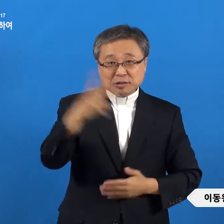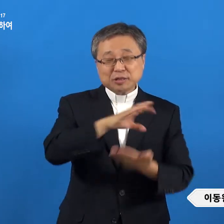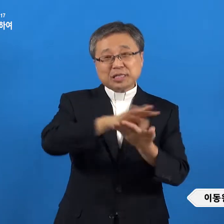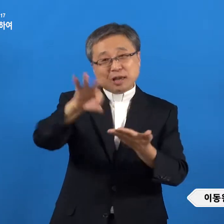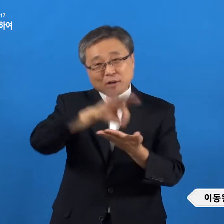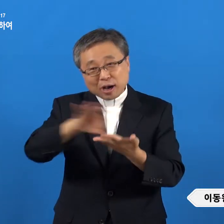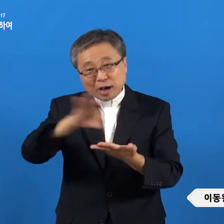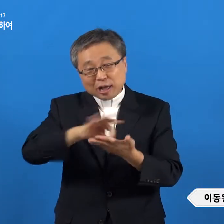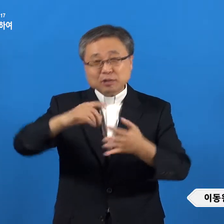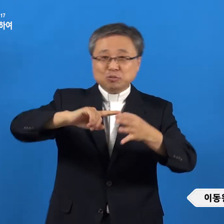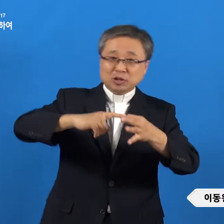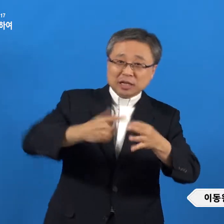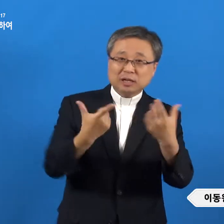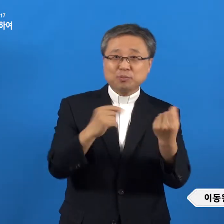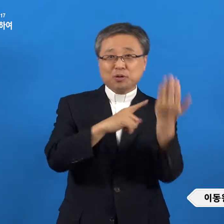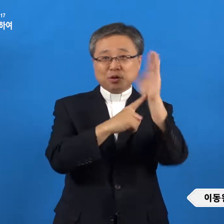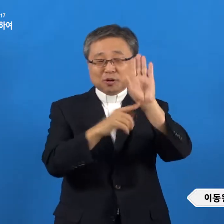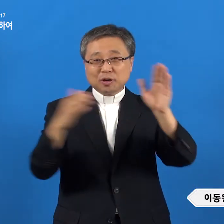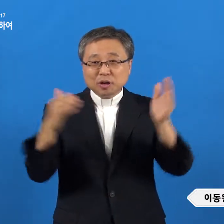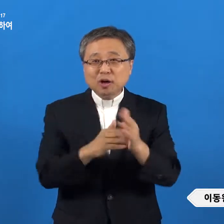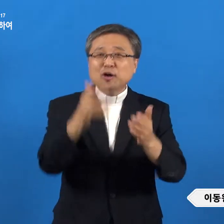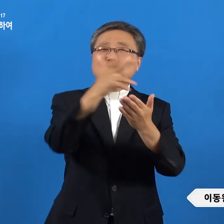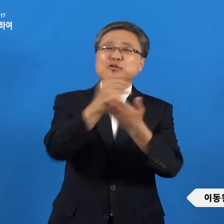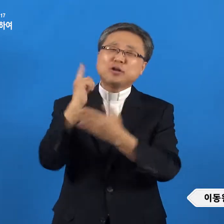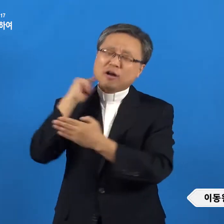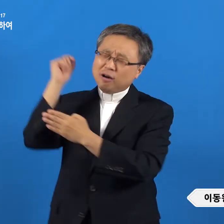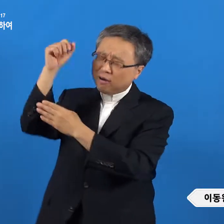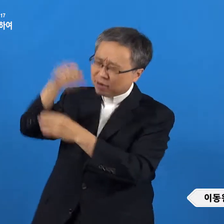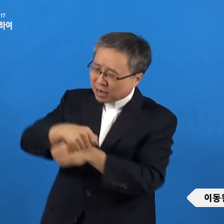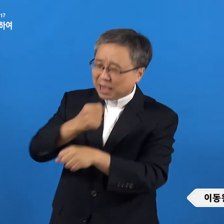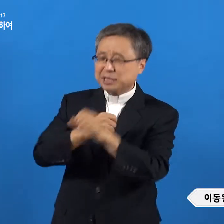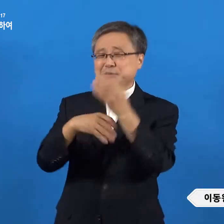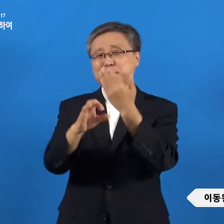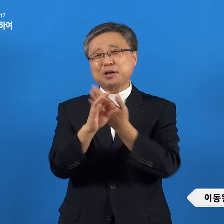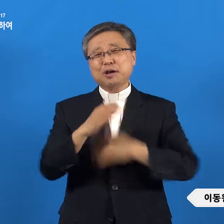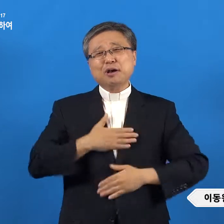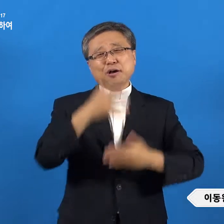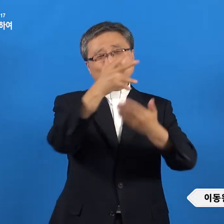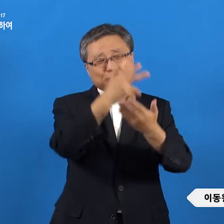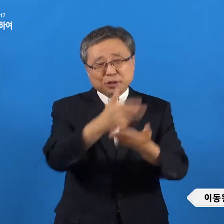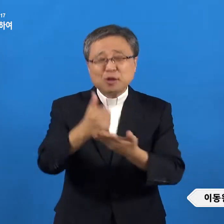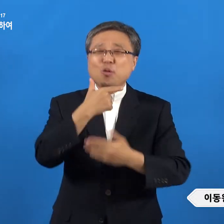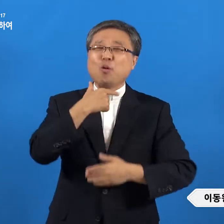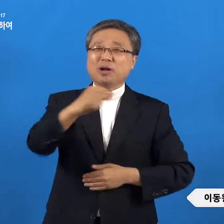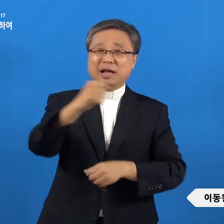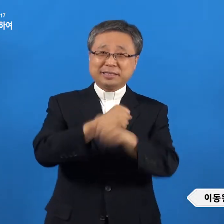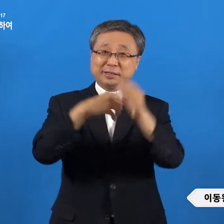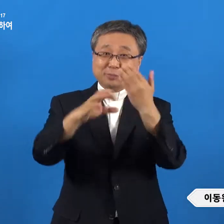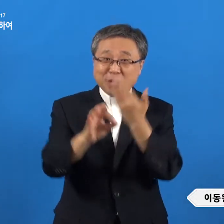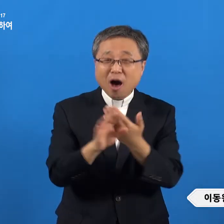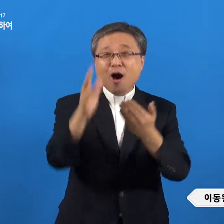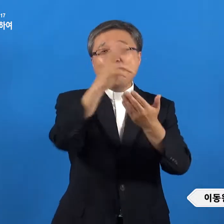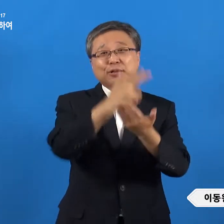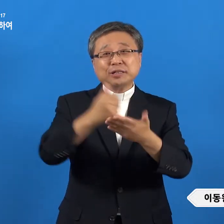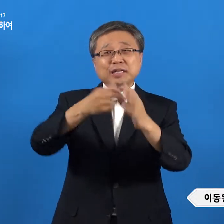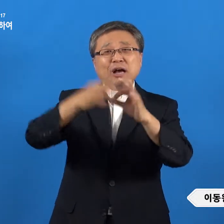하나가 이런 표현이었습니다. 주께서 허락하시면, 주께서 원하시면, 주의